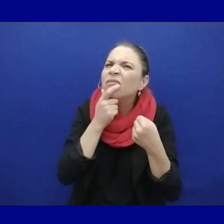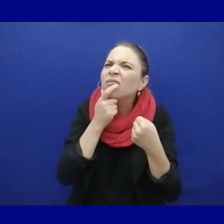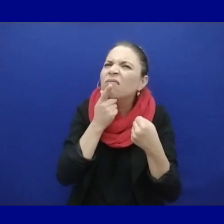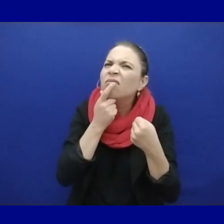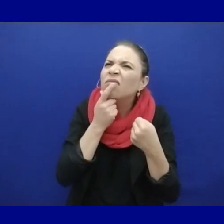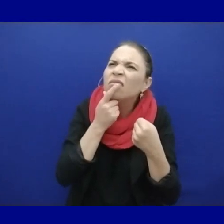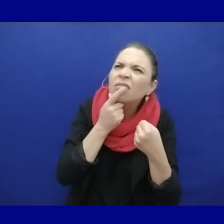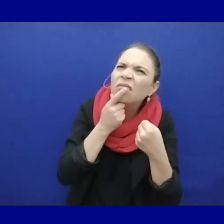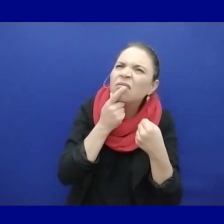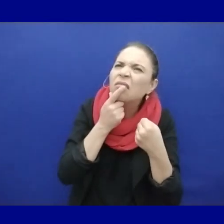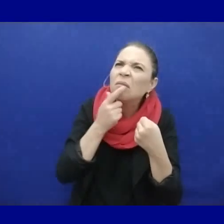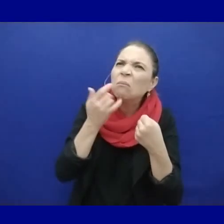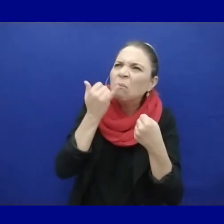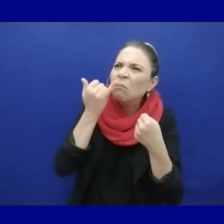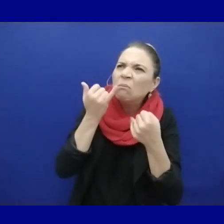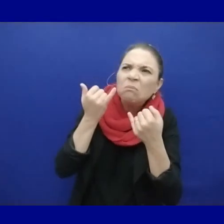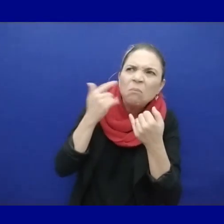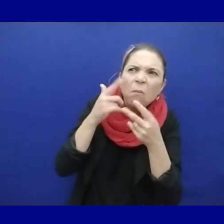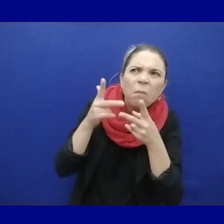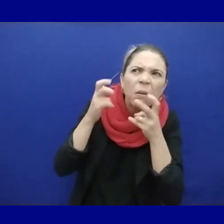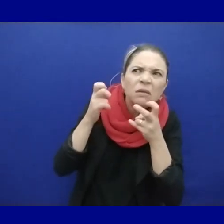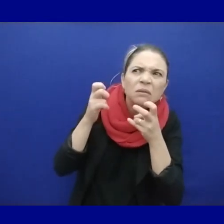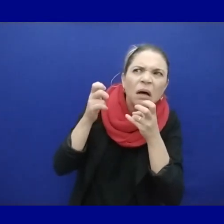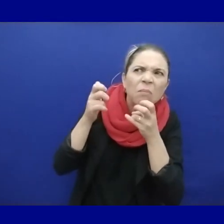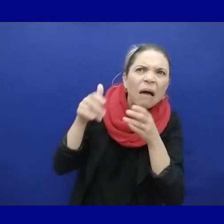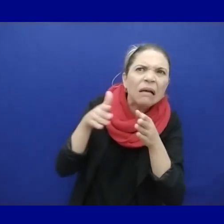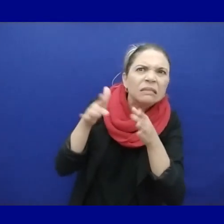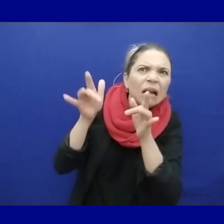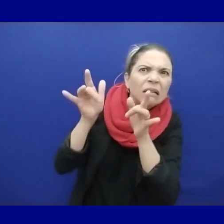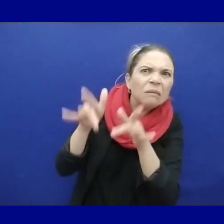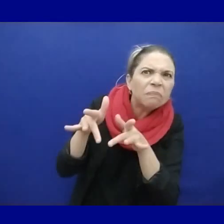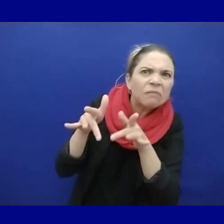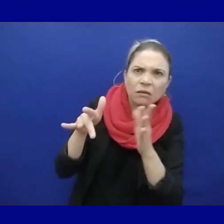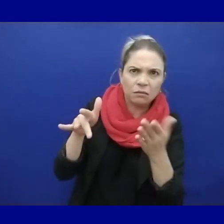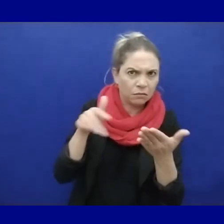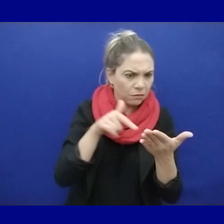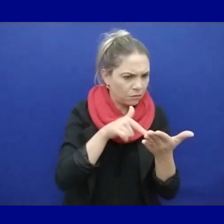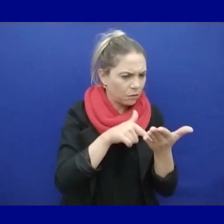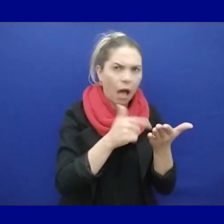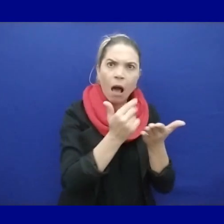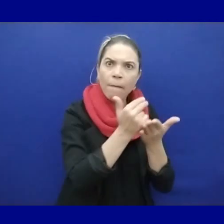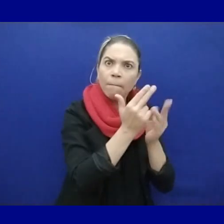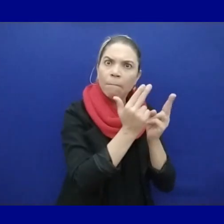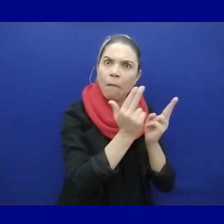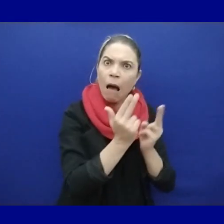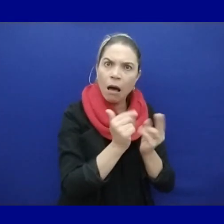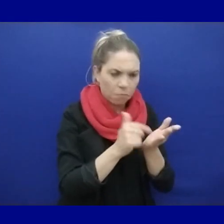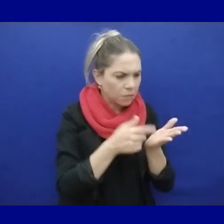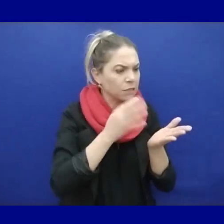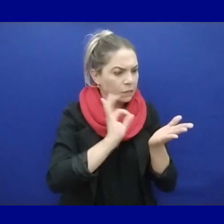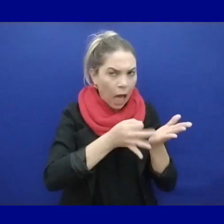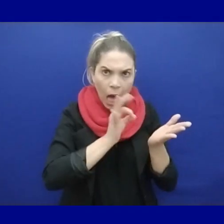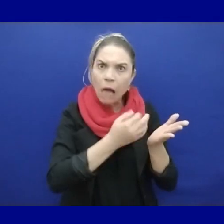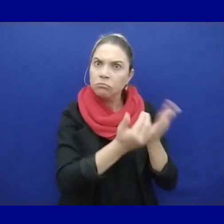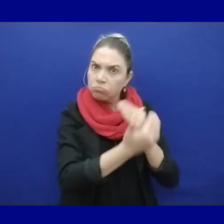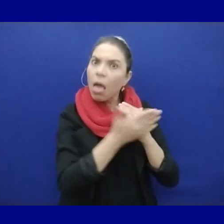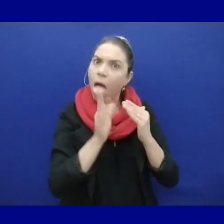parecia pouco cuidado. Ele olhou para o mapa dizia que de fato aquele era o